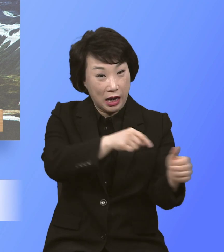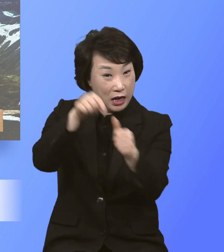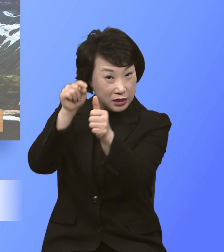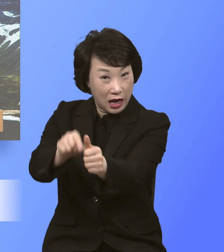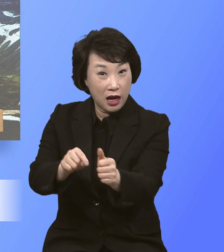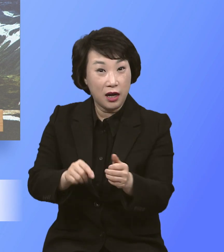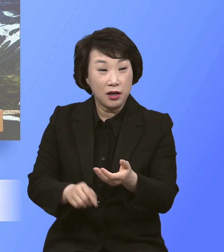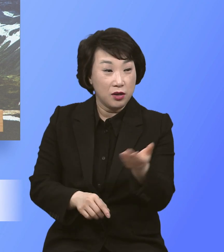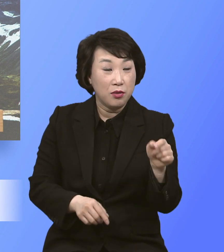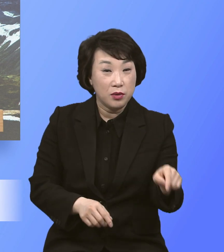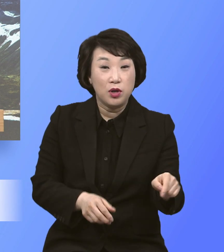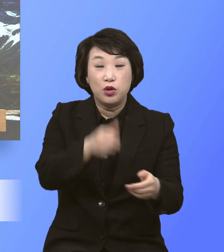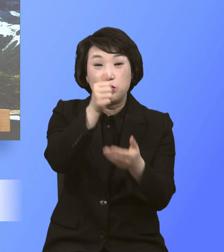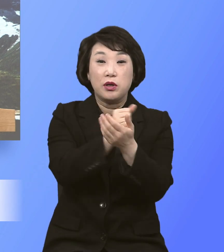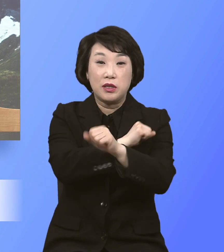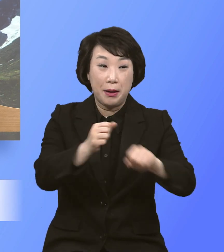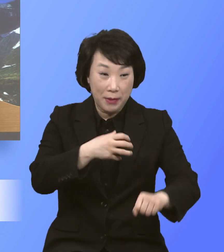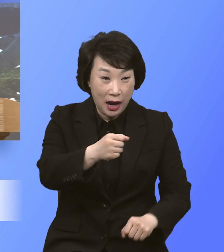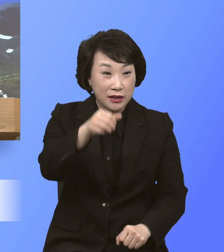제사함을 받았다.